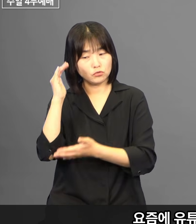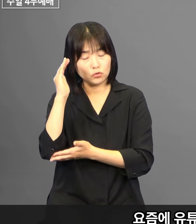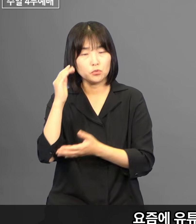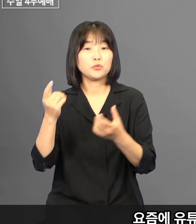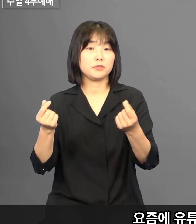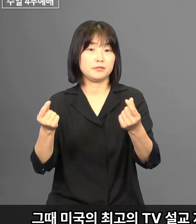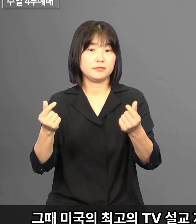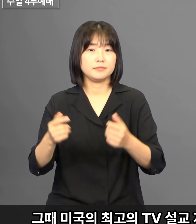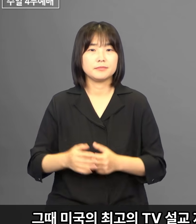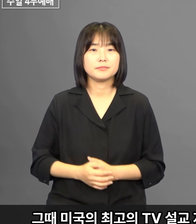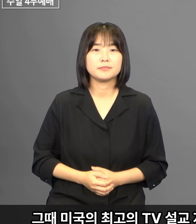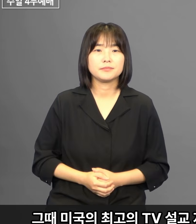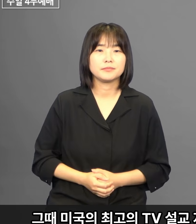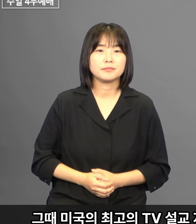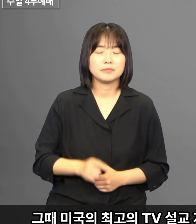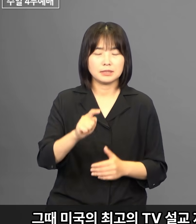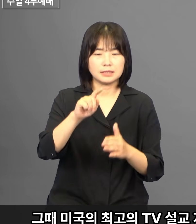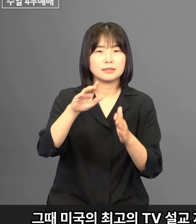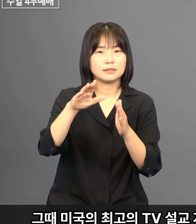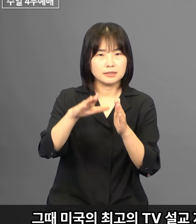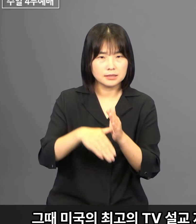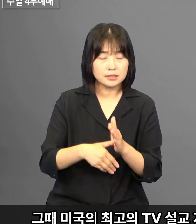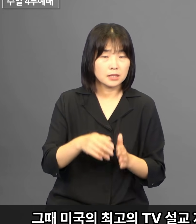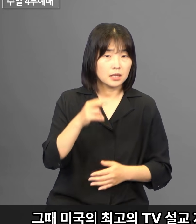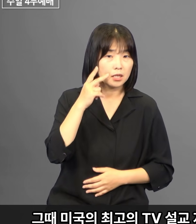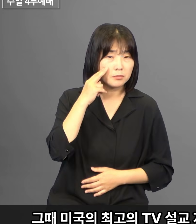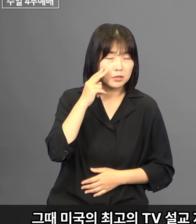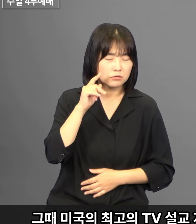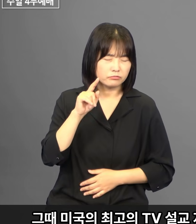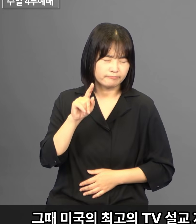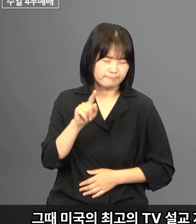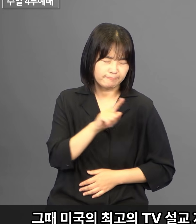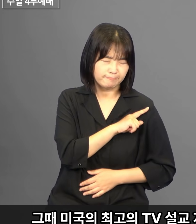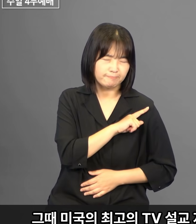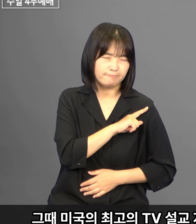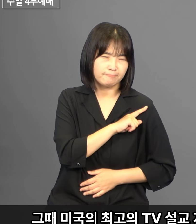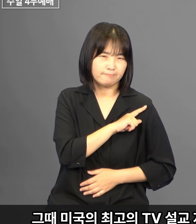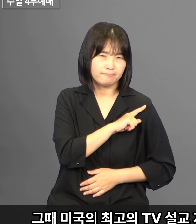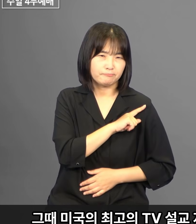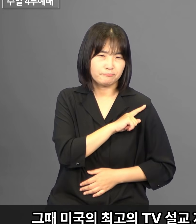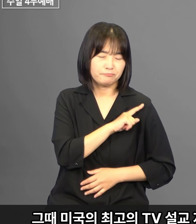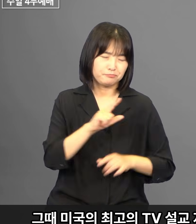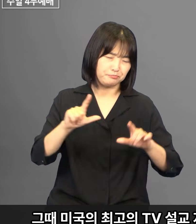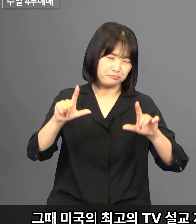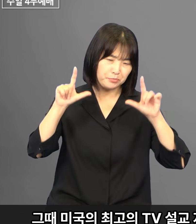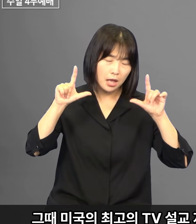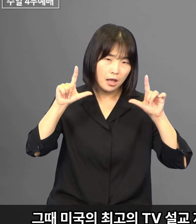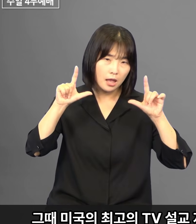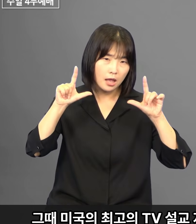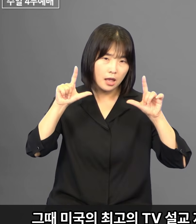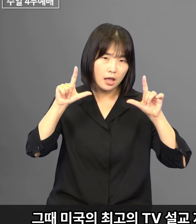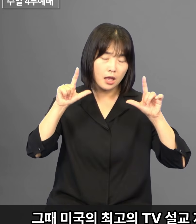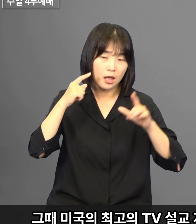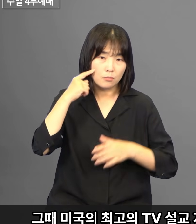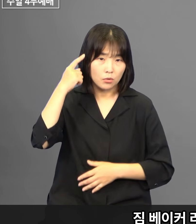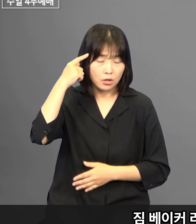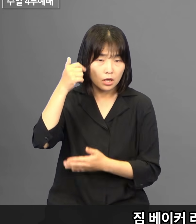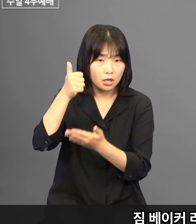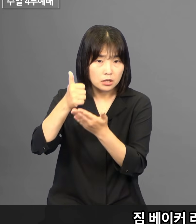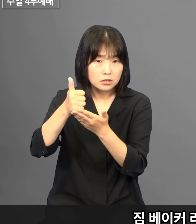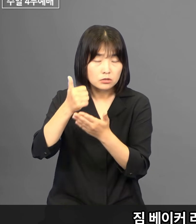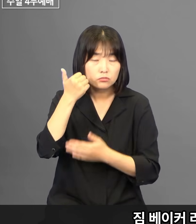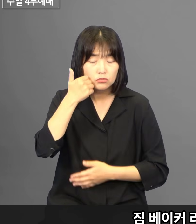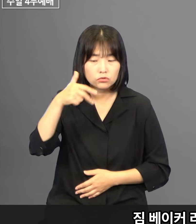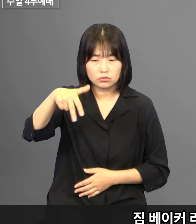거죠. 그때 미국의 최고의 TV 설교가 중에 한 사람이었던 사람이 있었는데